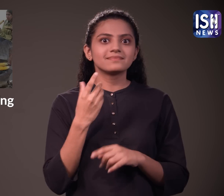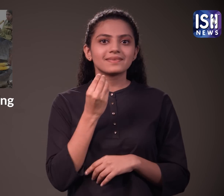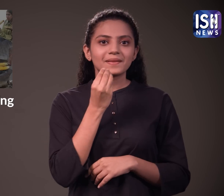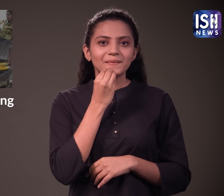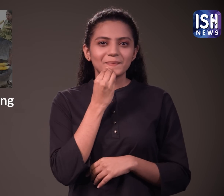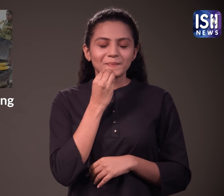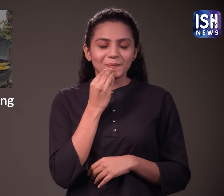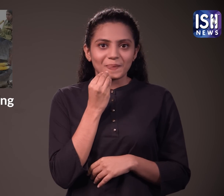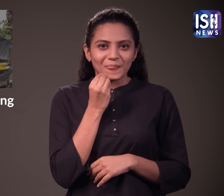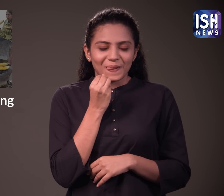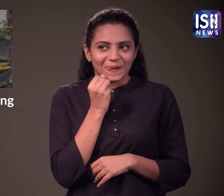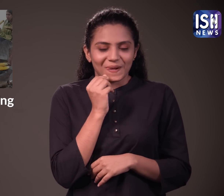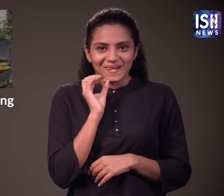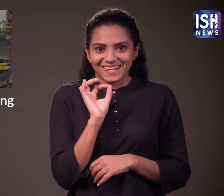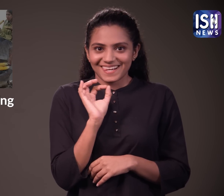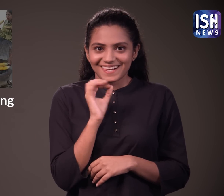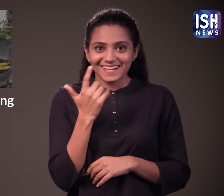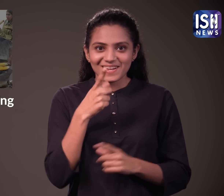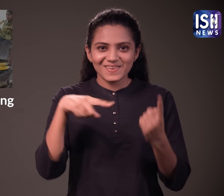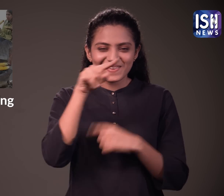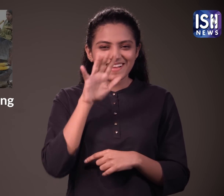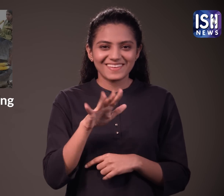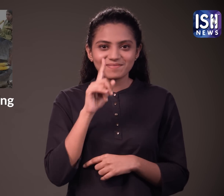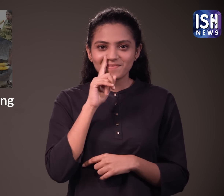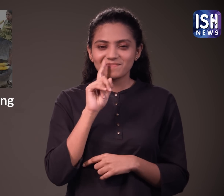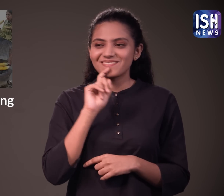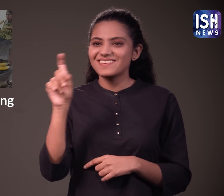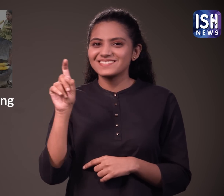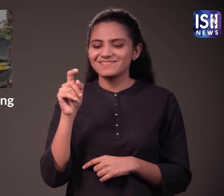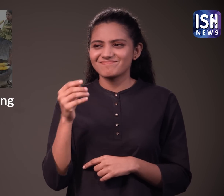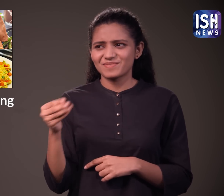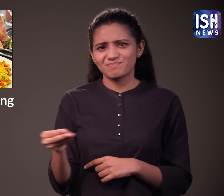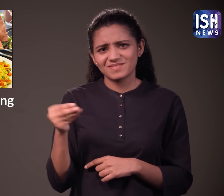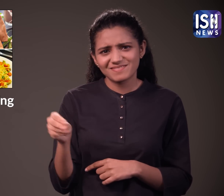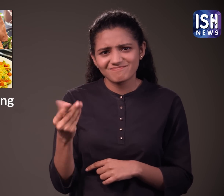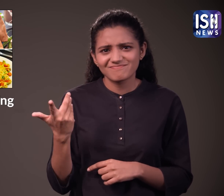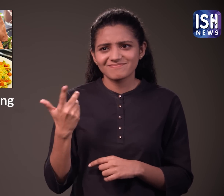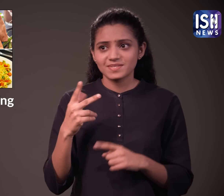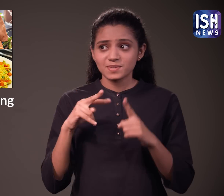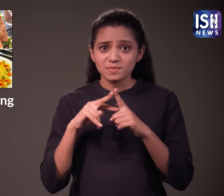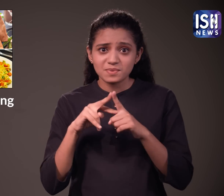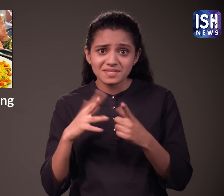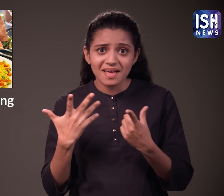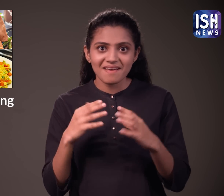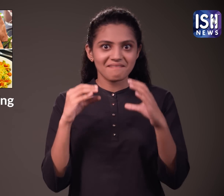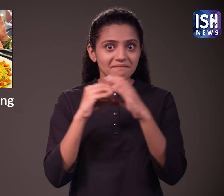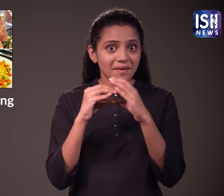मंसुन के दौरान हम अपनी मम्यों को पकोड़े, समोसे, वड़ा पाउं,